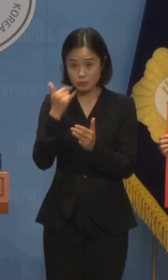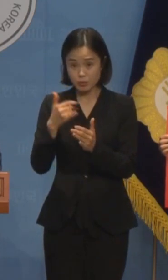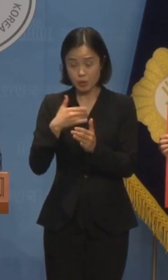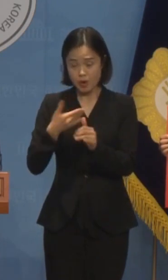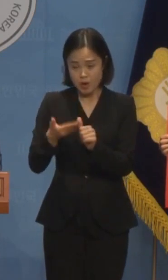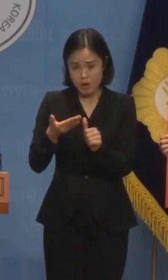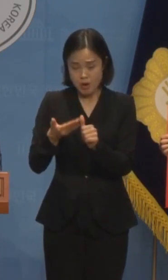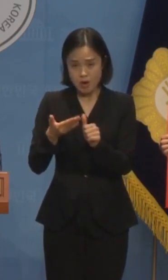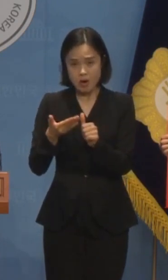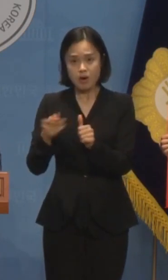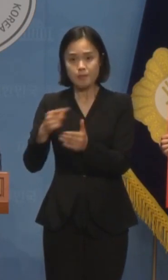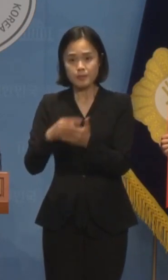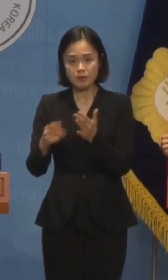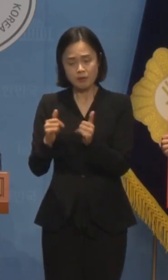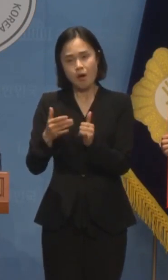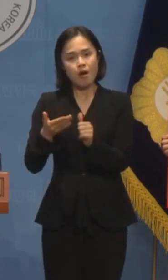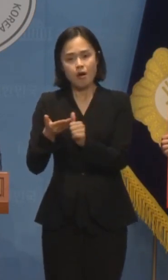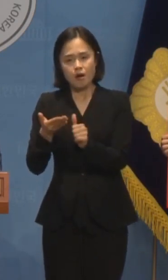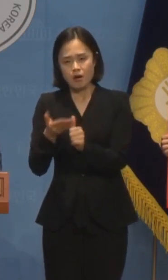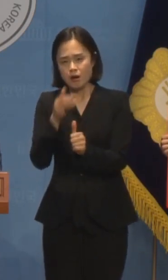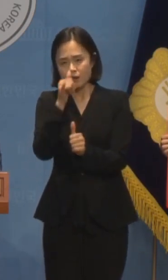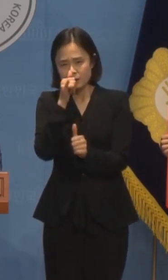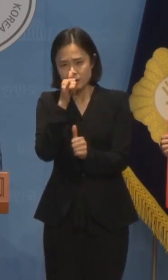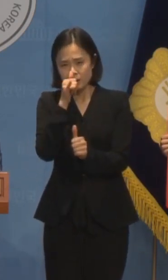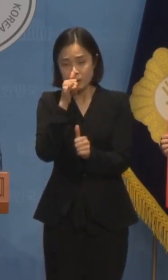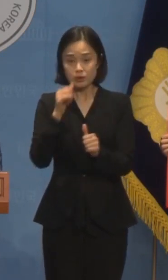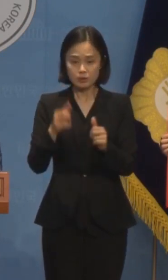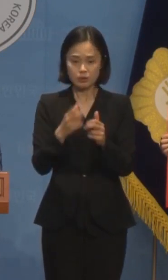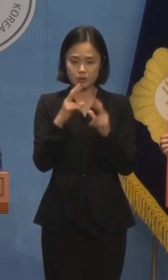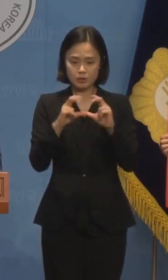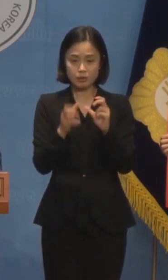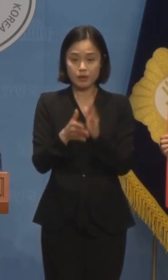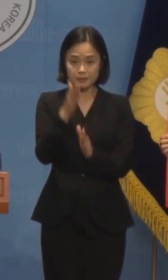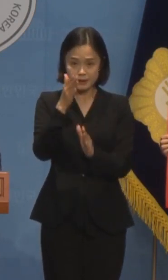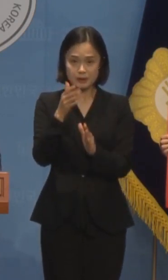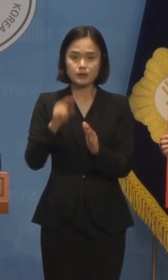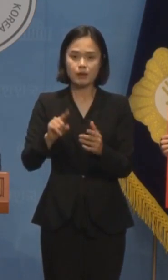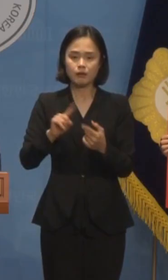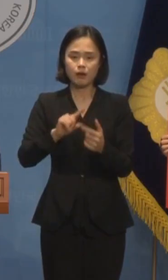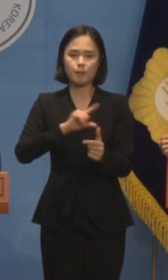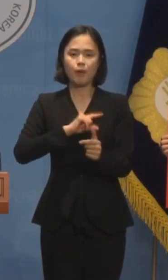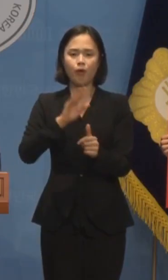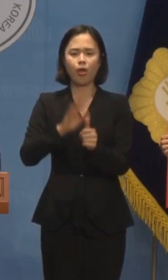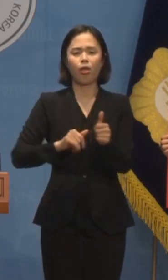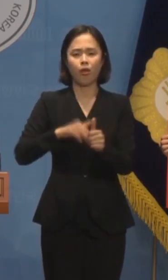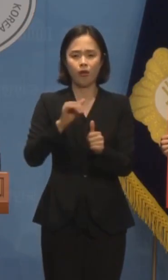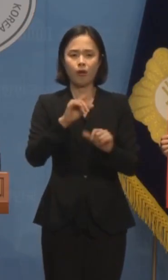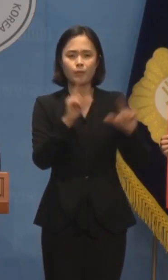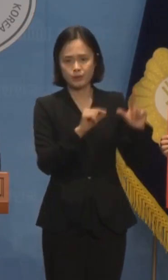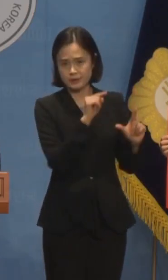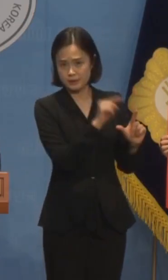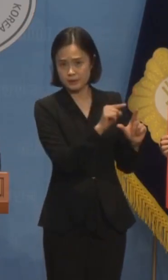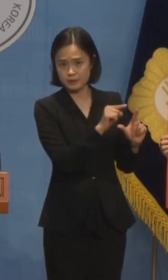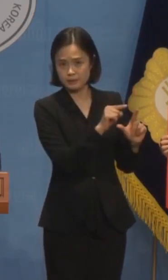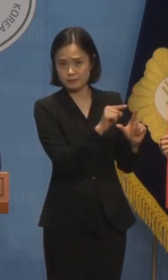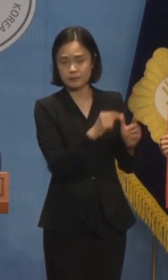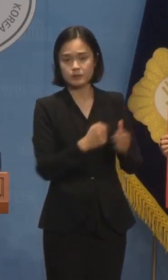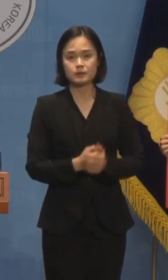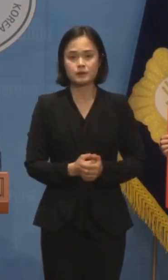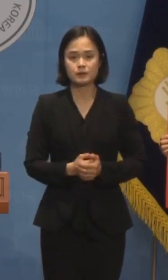공분을 증폭시키면서 시의회의 명예를 실추시키고 있습니다. 이에 성남시의회